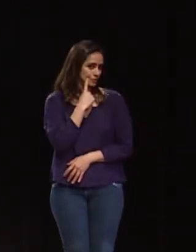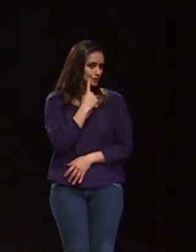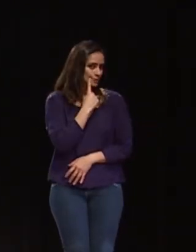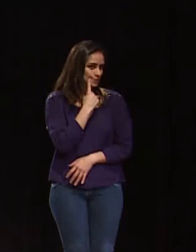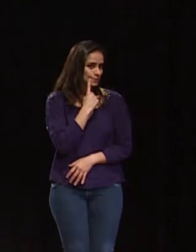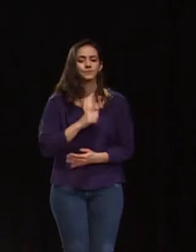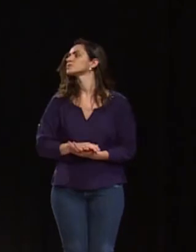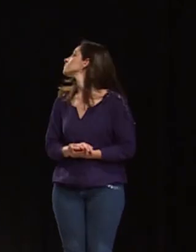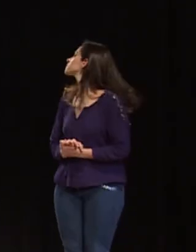Os alunos surdos,